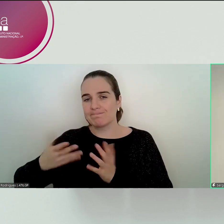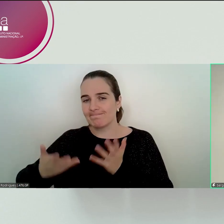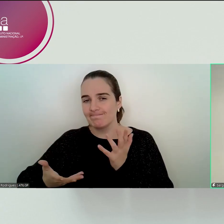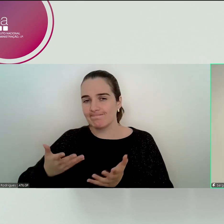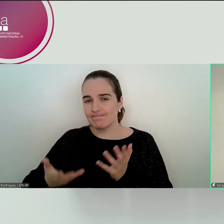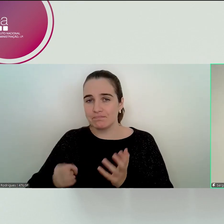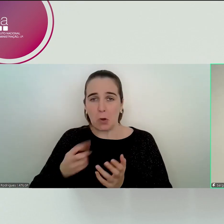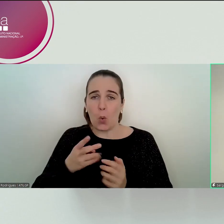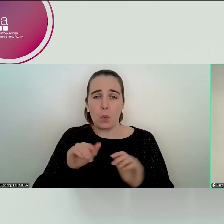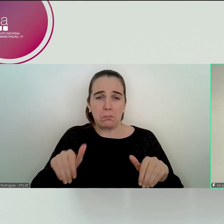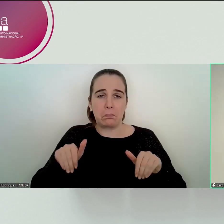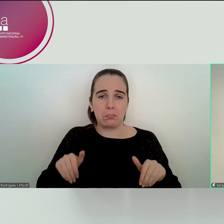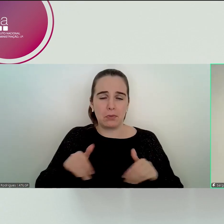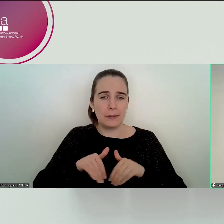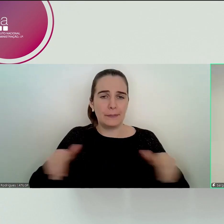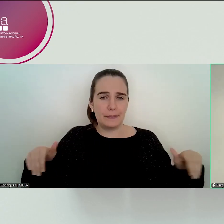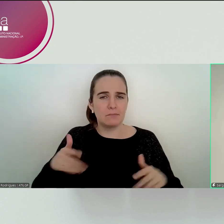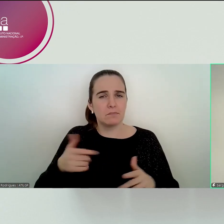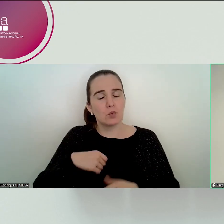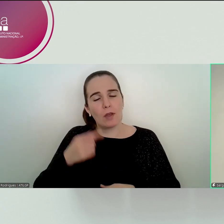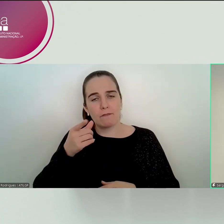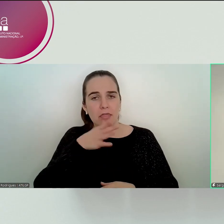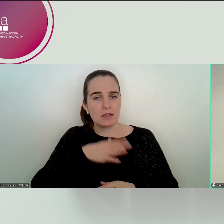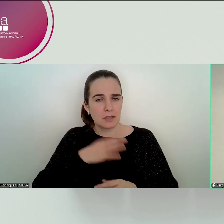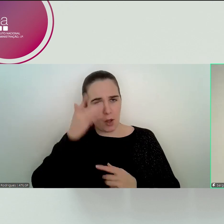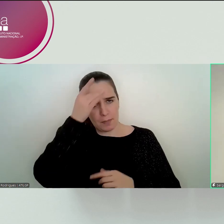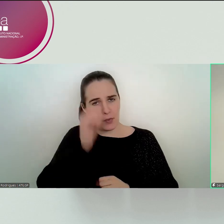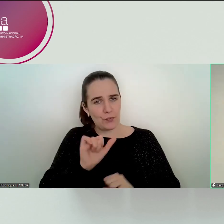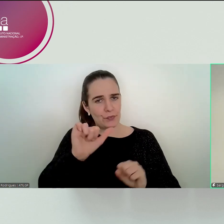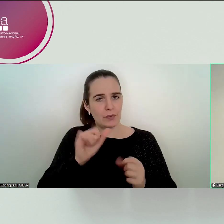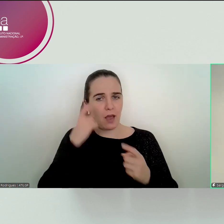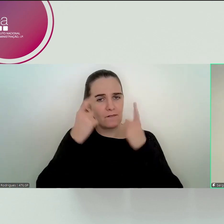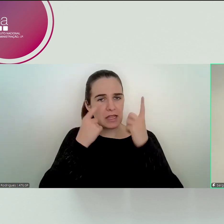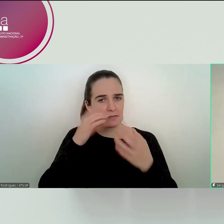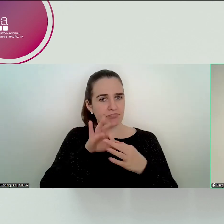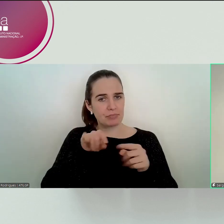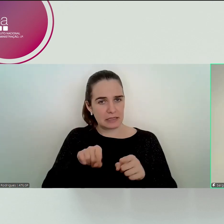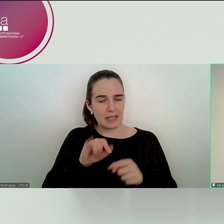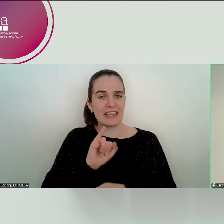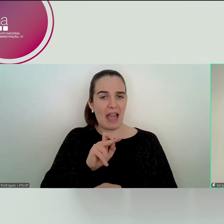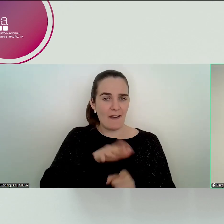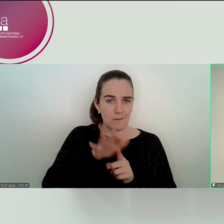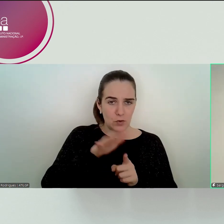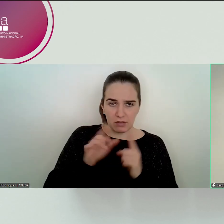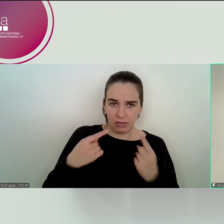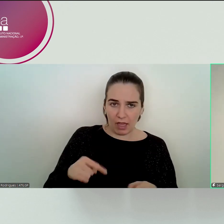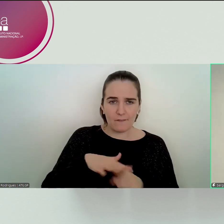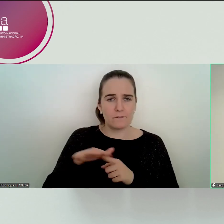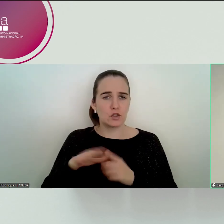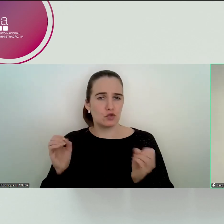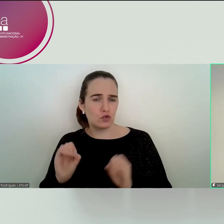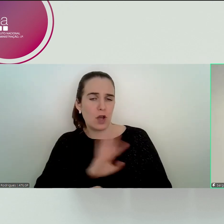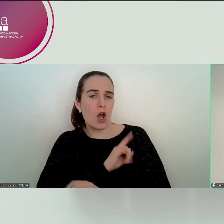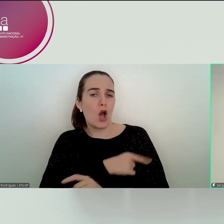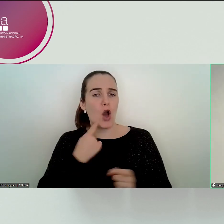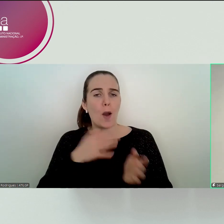Ou nem uma coisa nem outra? Quer dizer, não queria que refletisse um bocadinho sobre isto, designadamente sobre as principais oportunidades e as